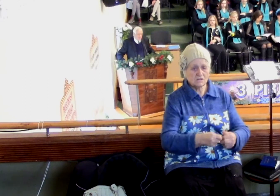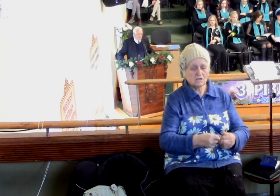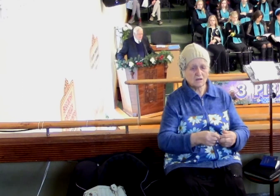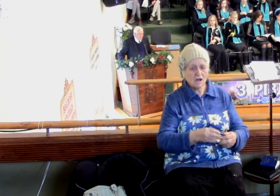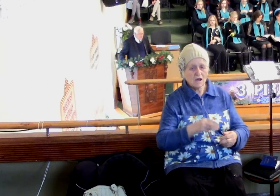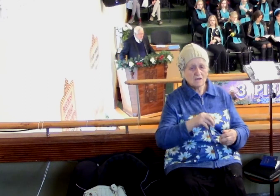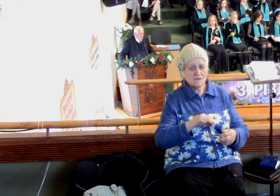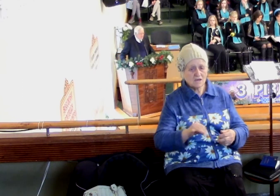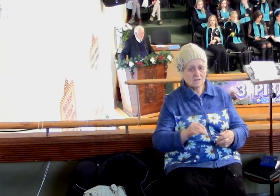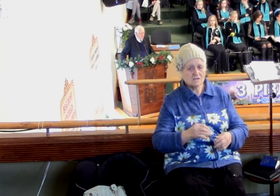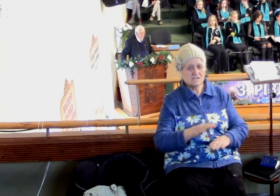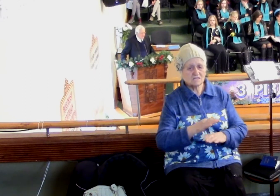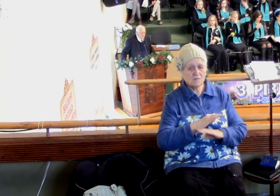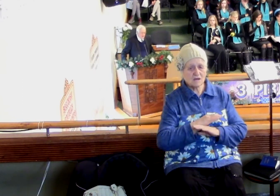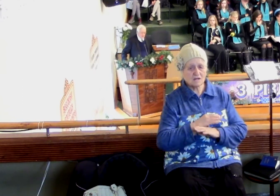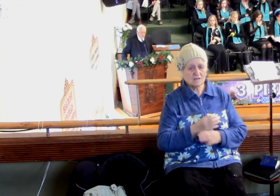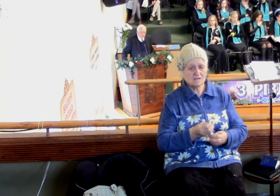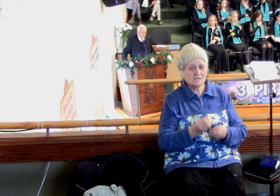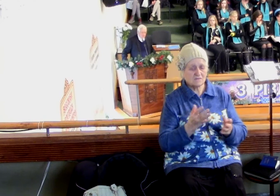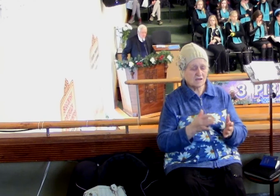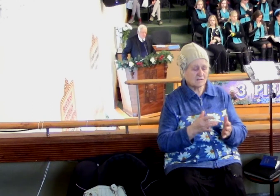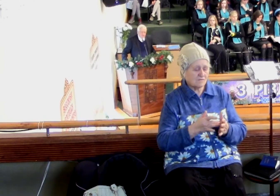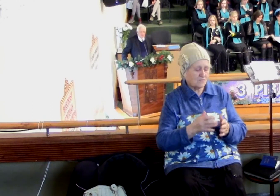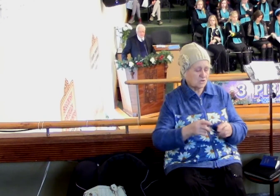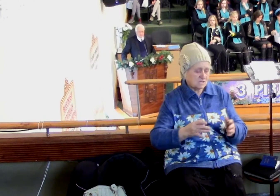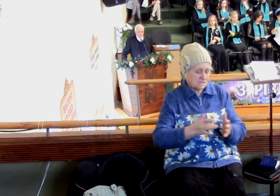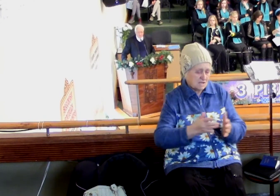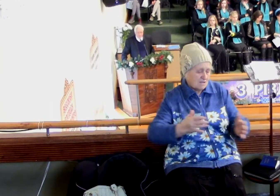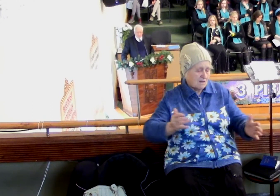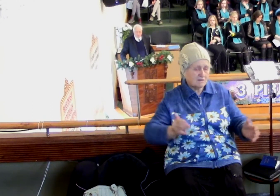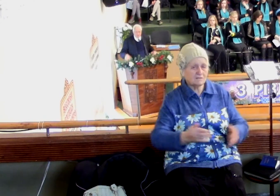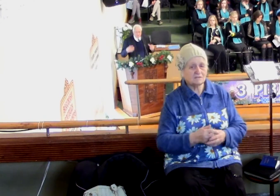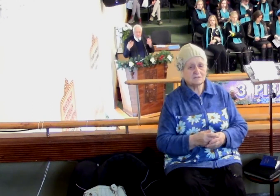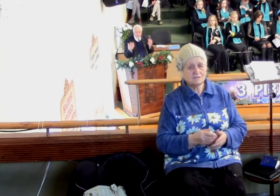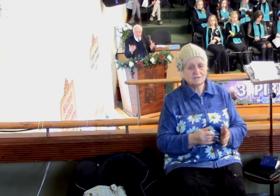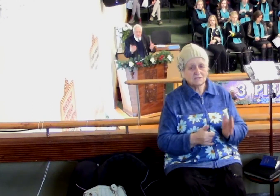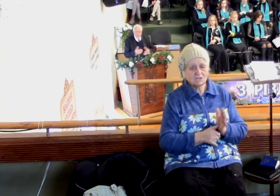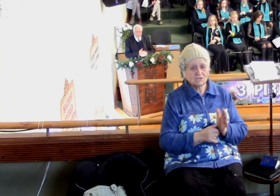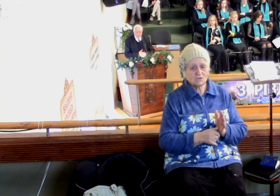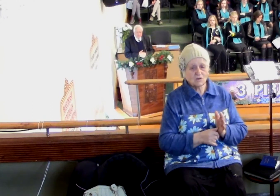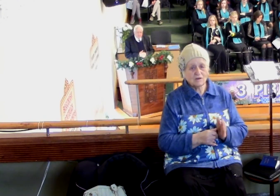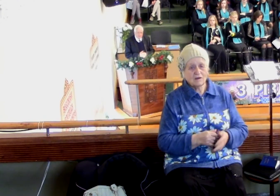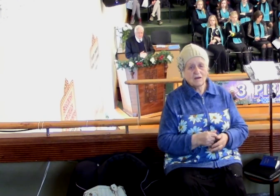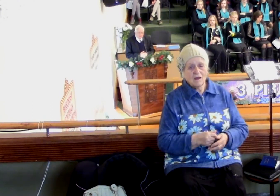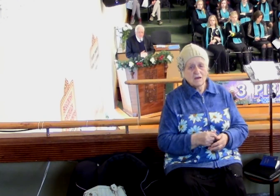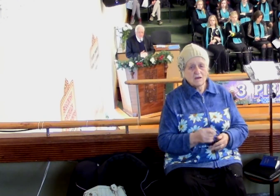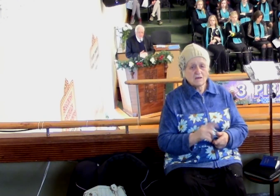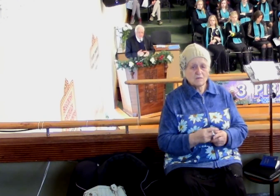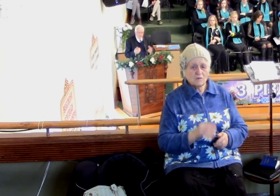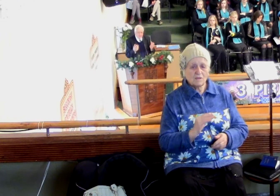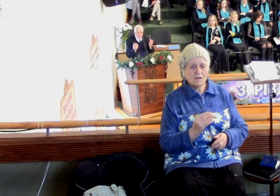смертной, свет воссияет. И 6 стих. Ибо младенец родился